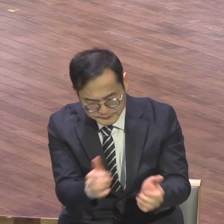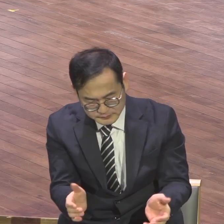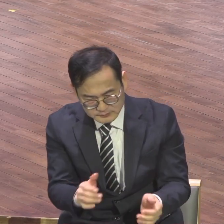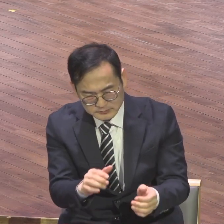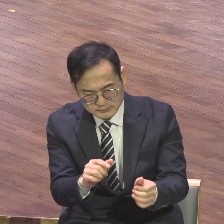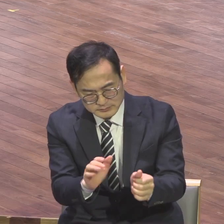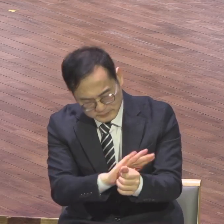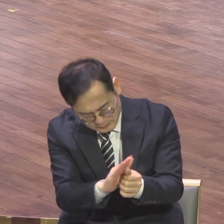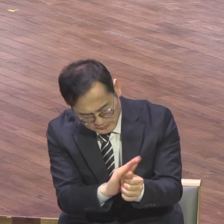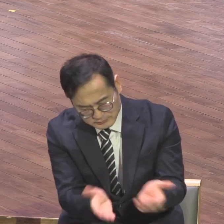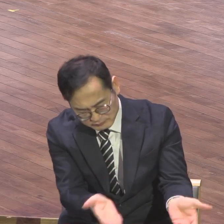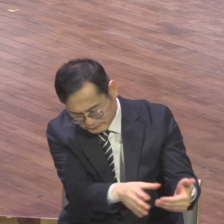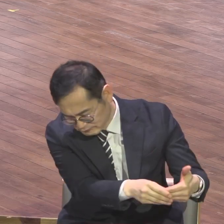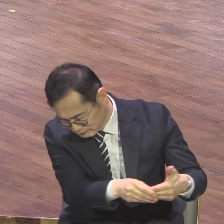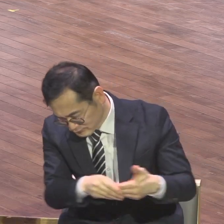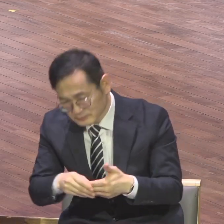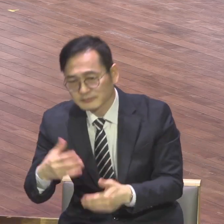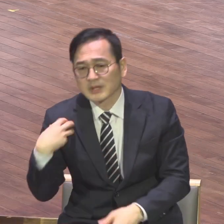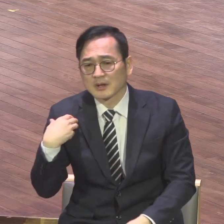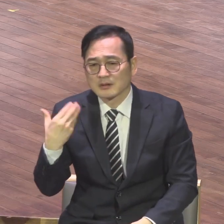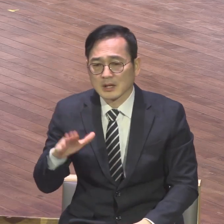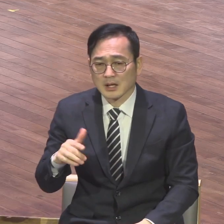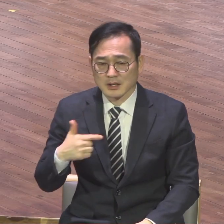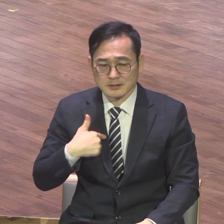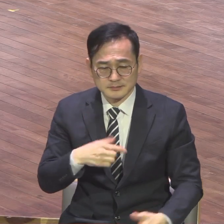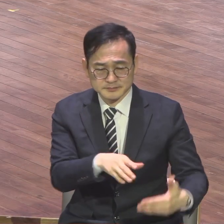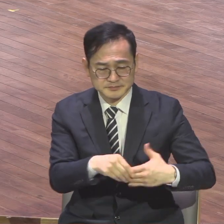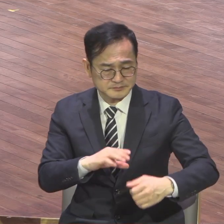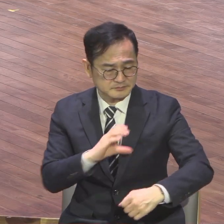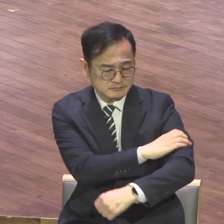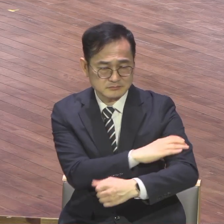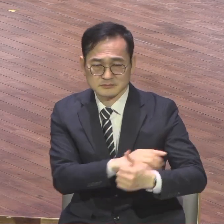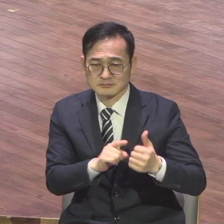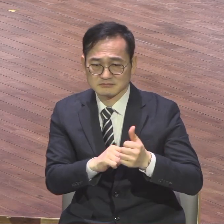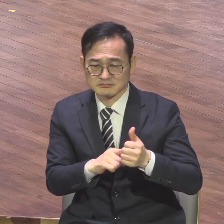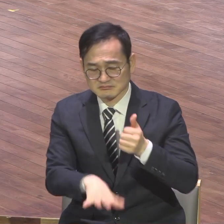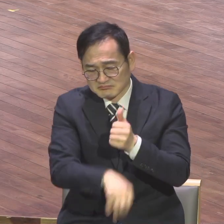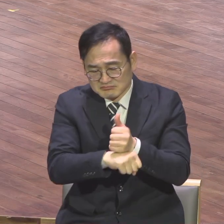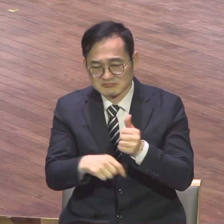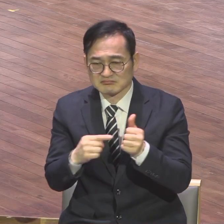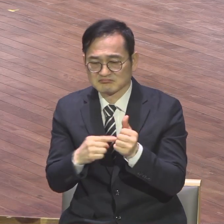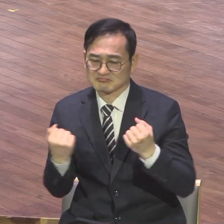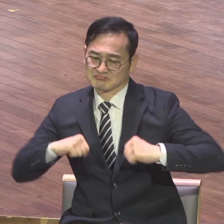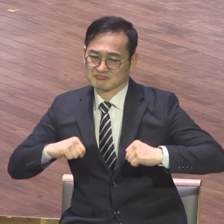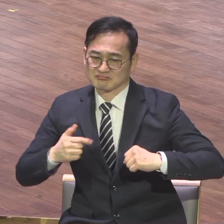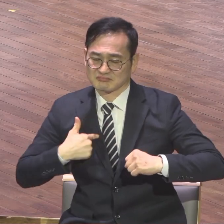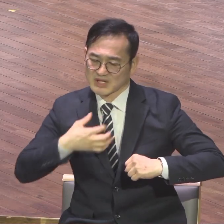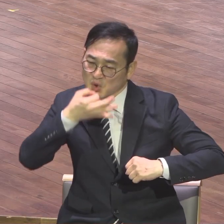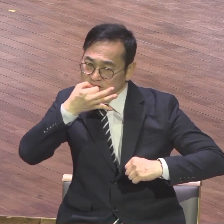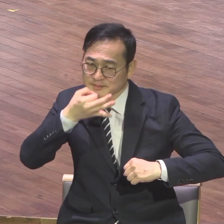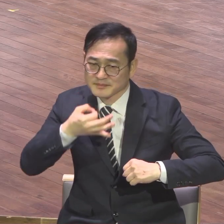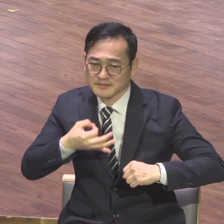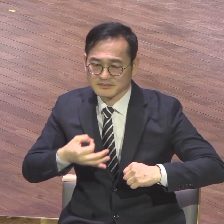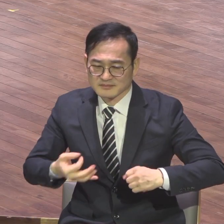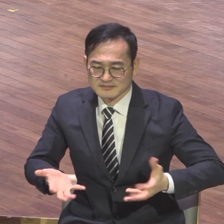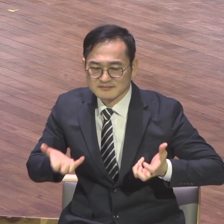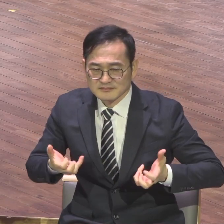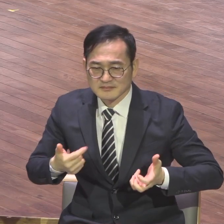것으로, 자기 비전을 이 개인적인 야망으로 다 변질시켜버립니다. 자기 중심으로 다 변질시켜